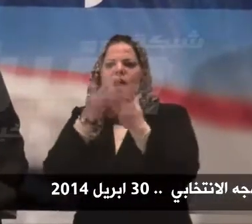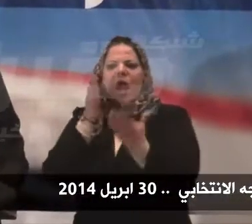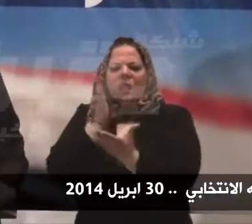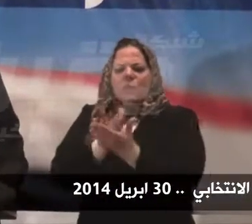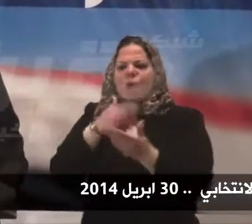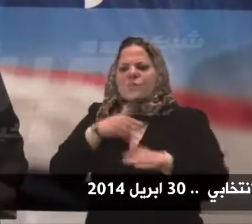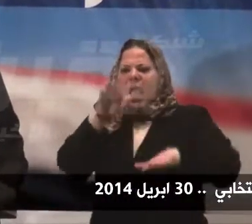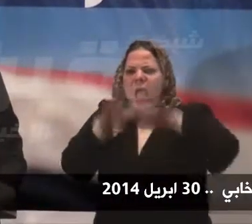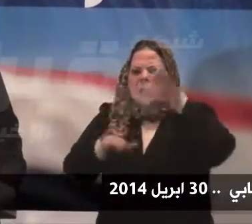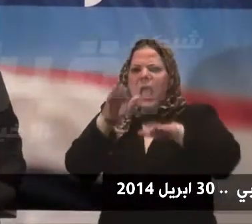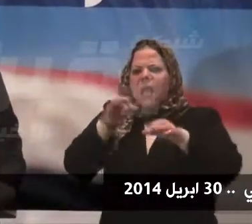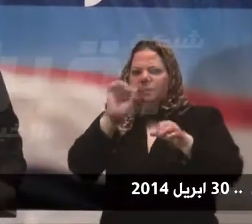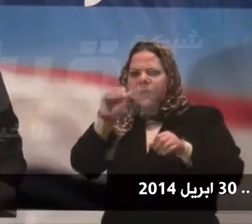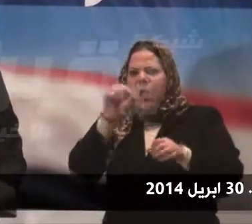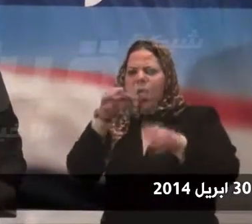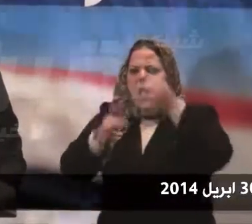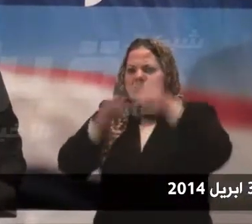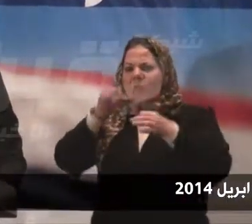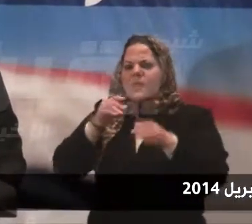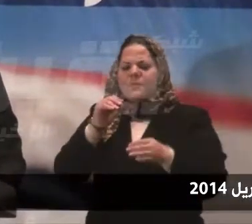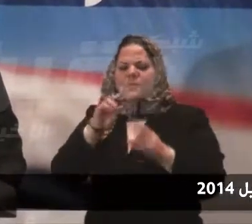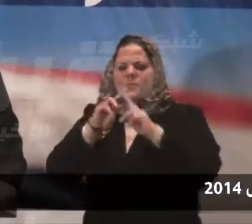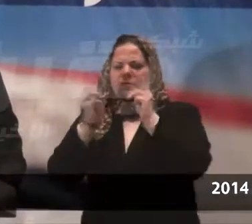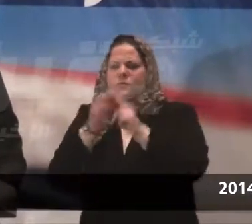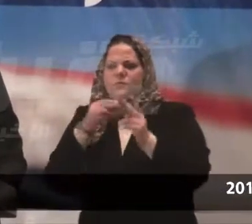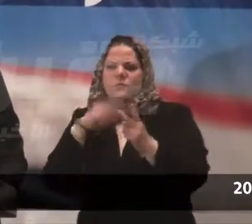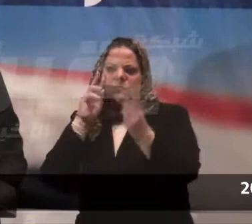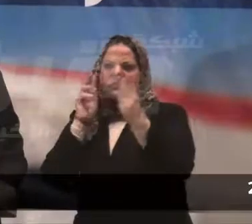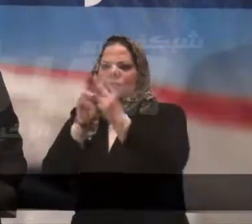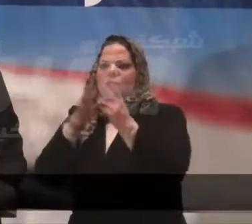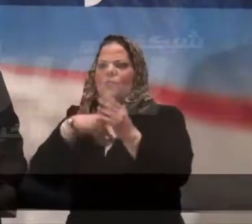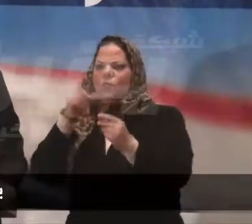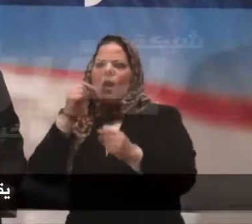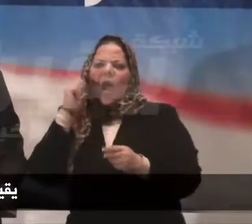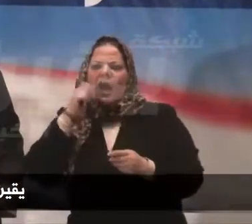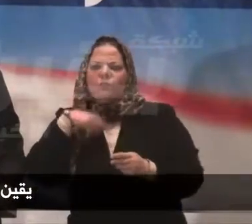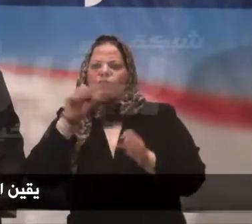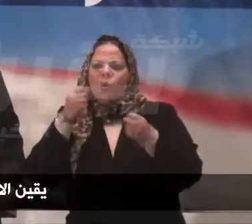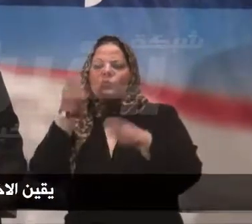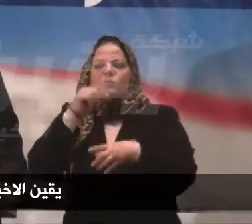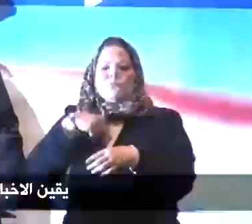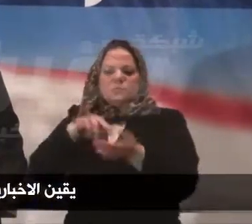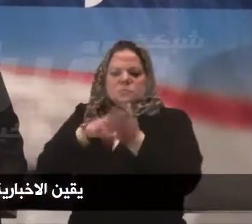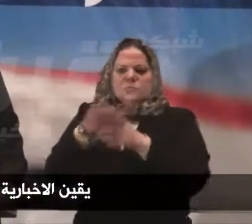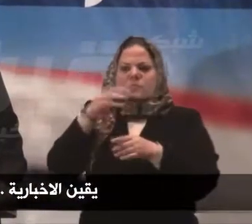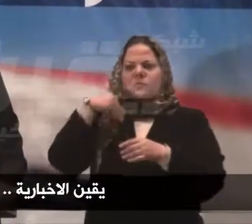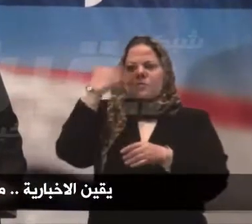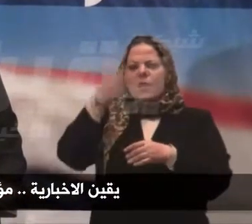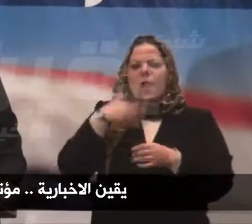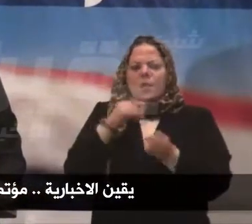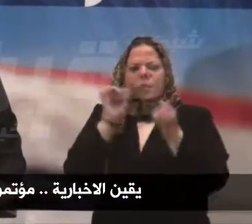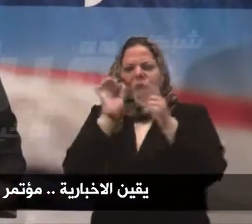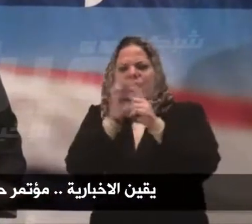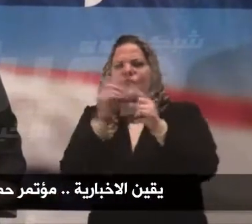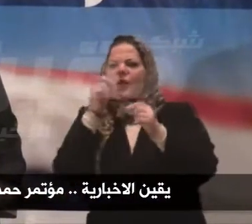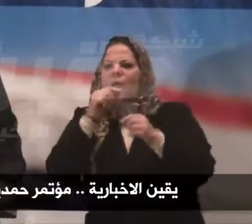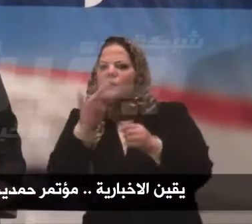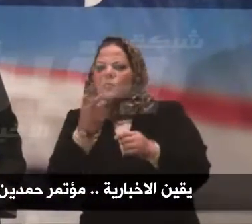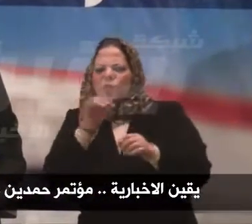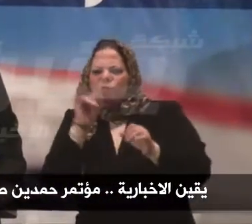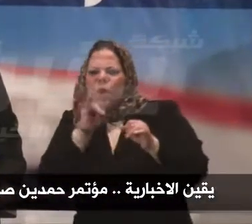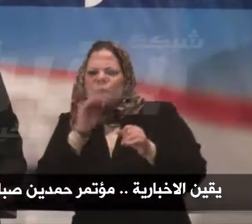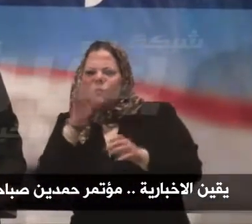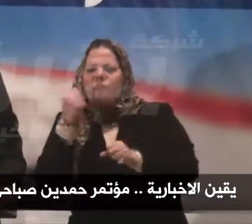العدالة الاجتماعية ومواجهة الفقر وغياب فرص العمل كأحد الأسباب الرئيسية